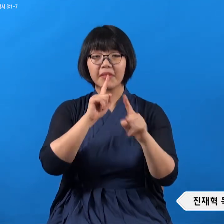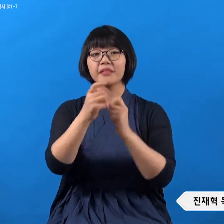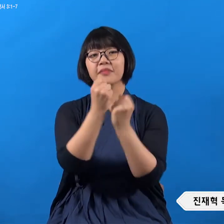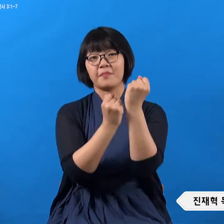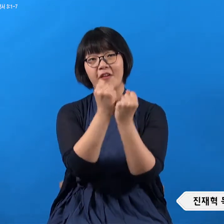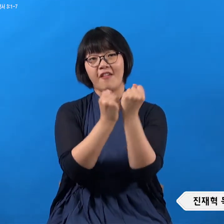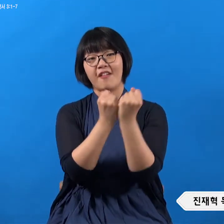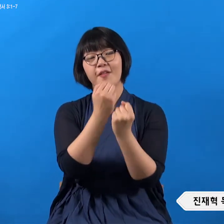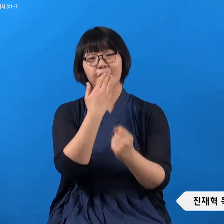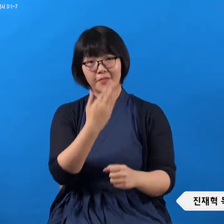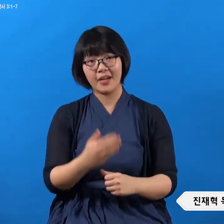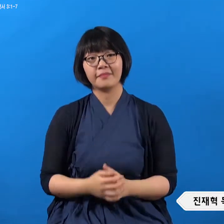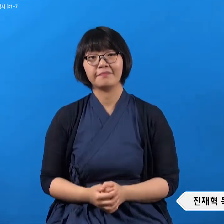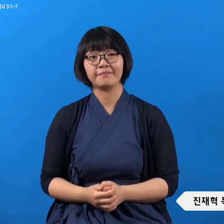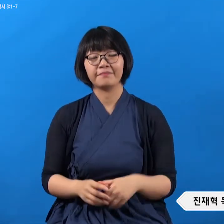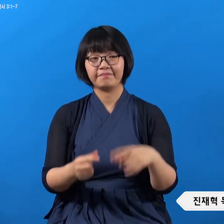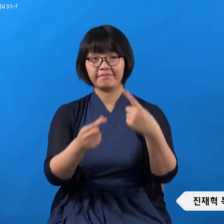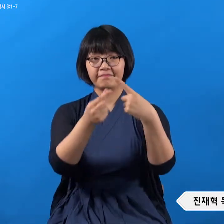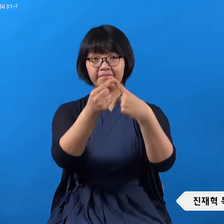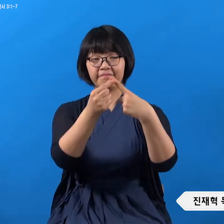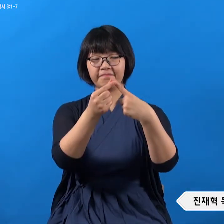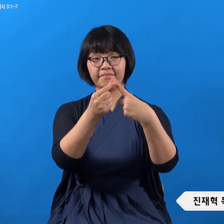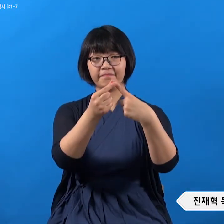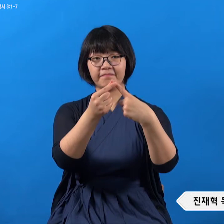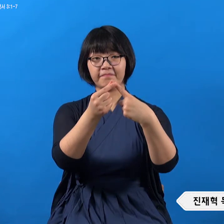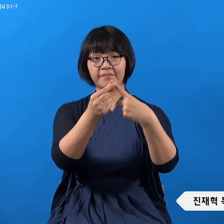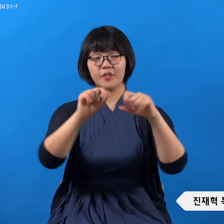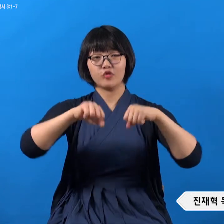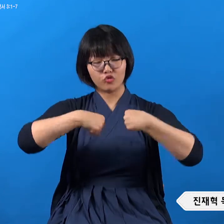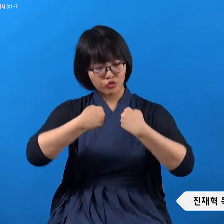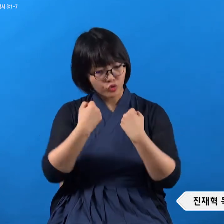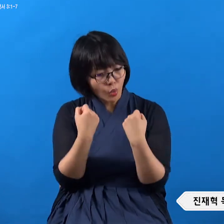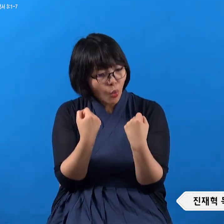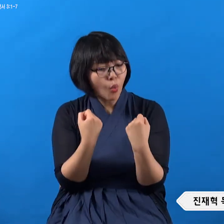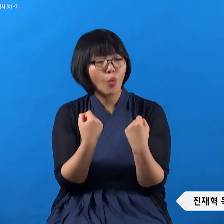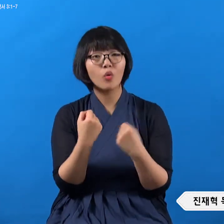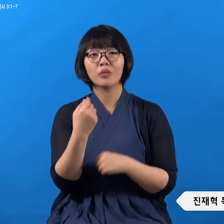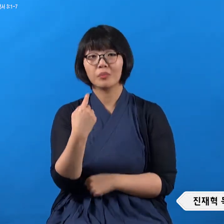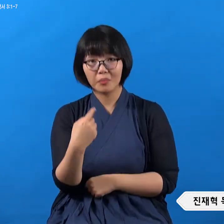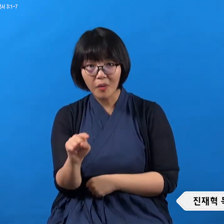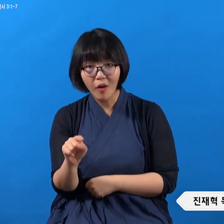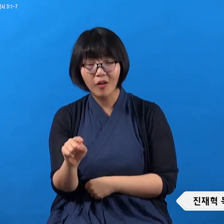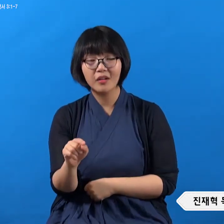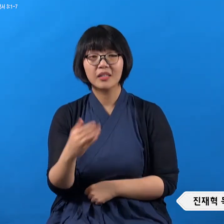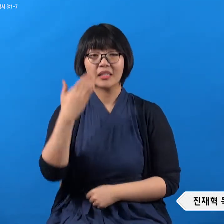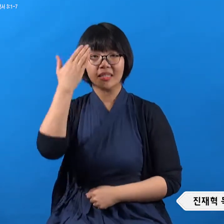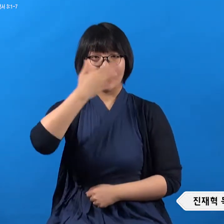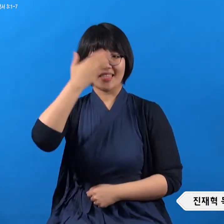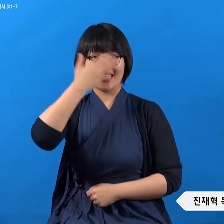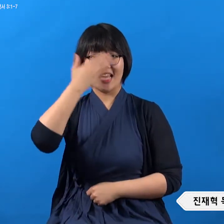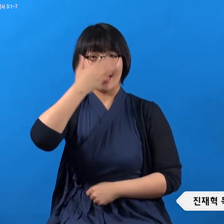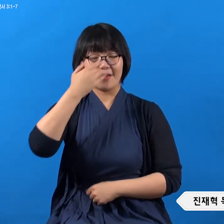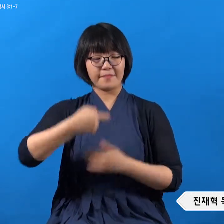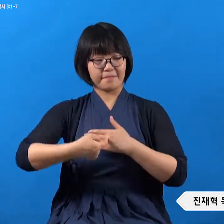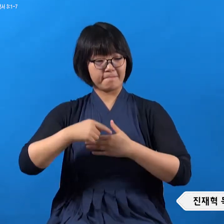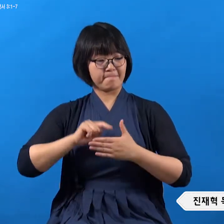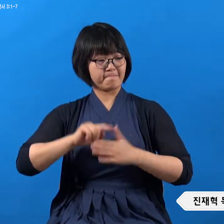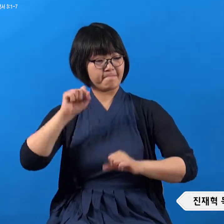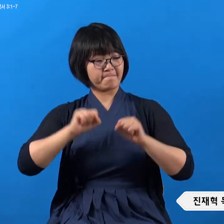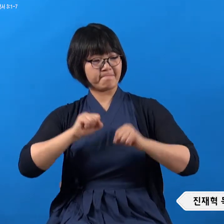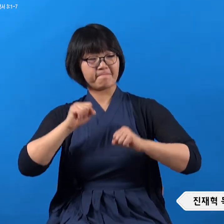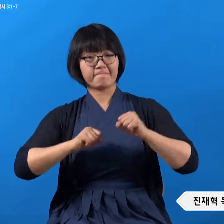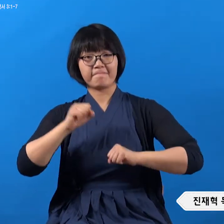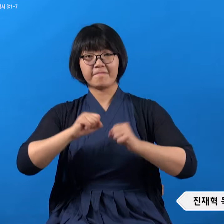본문은 말씀하고 있습니다. 첫 번째, 그 순종함을 정결한